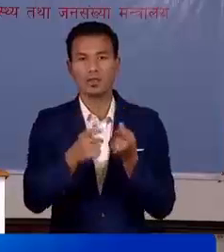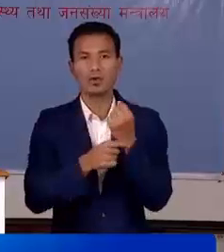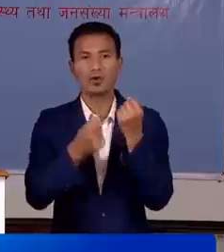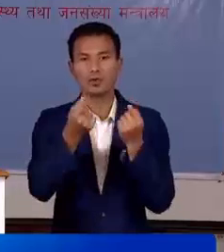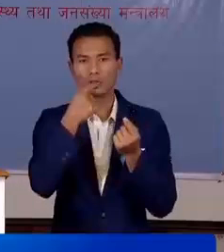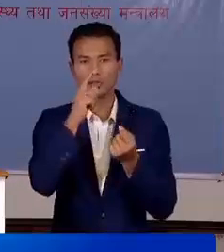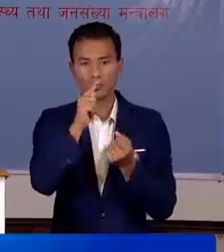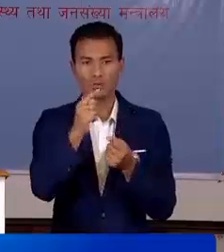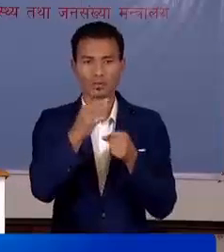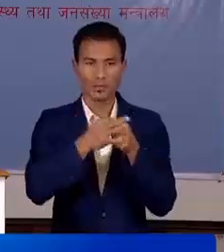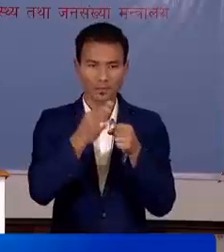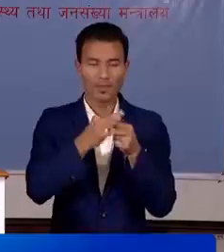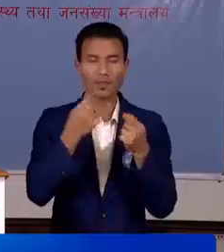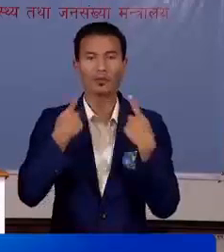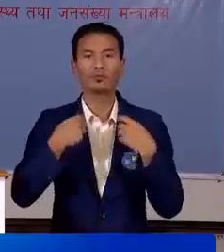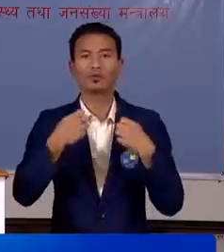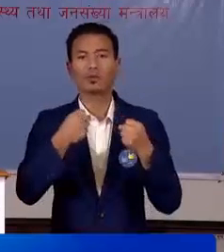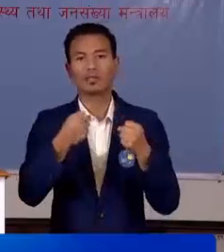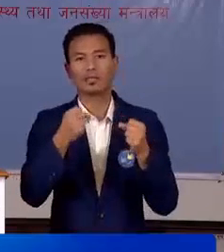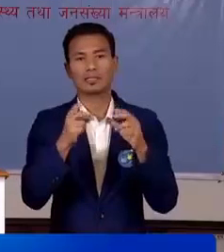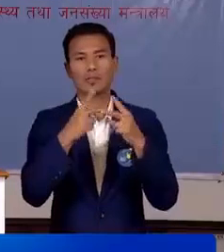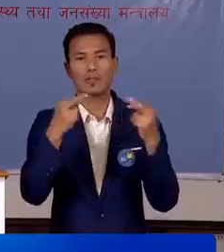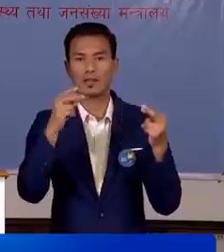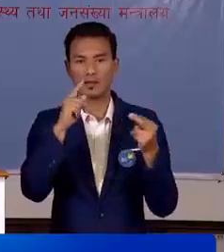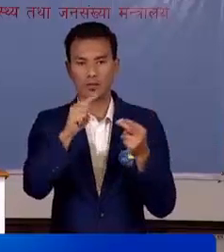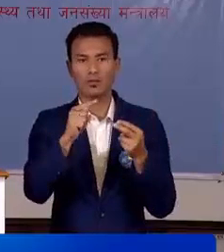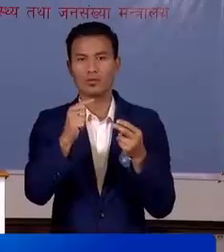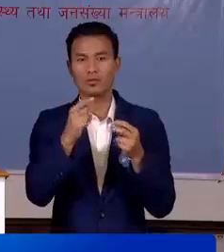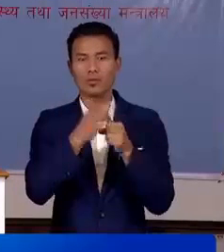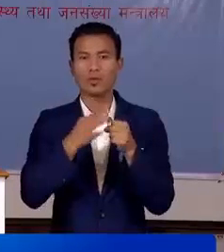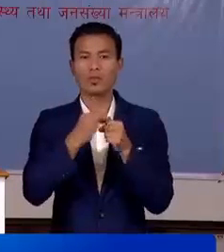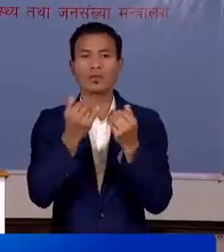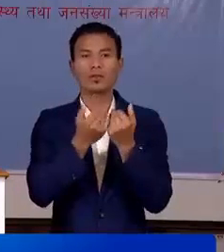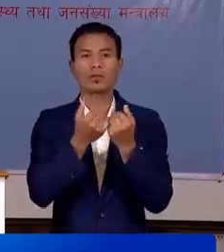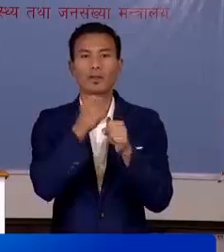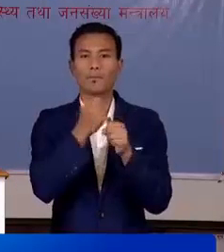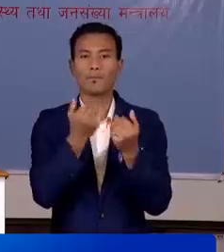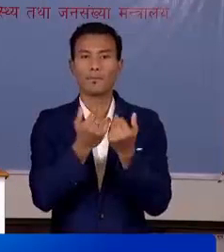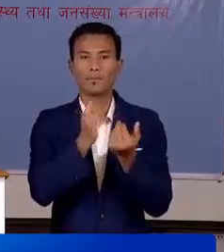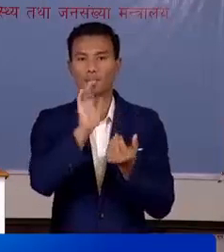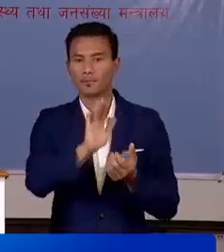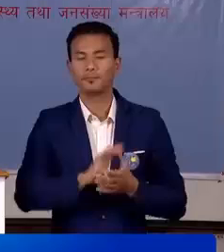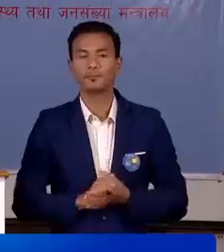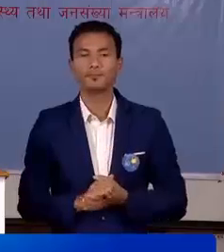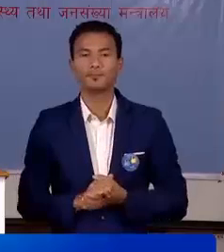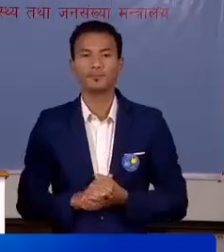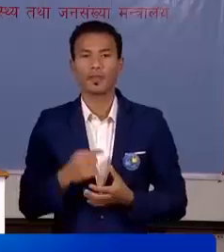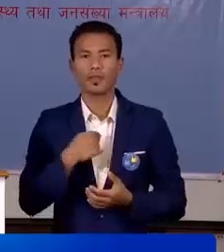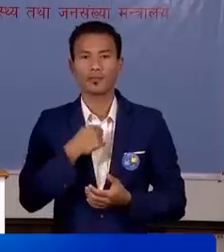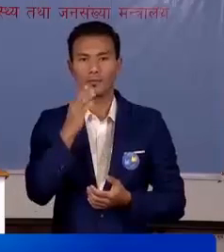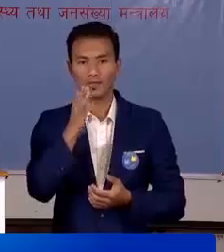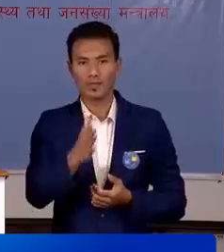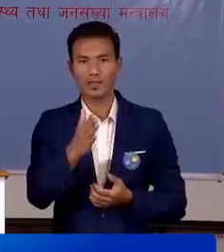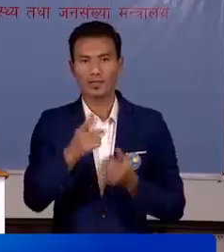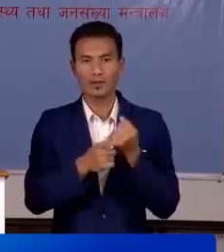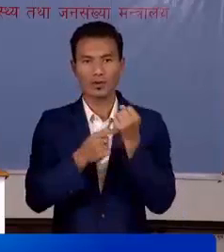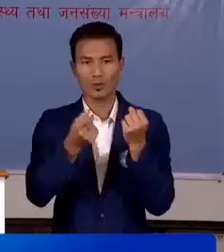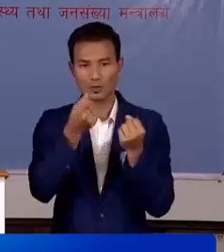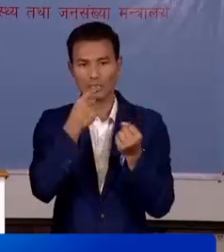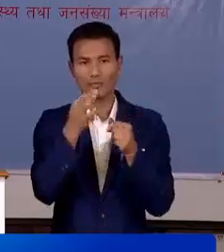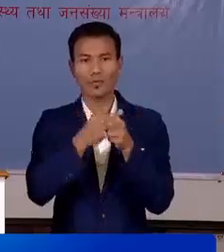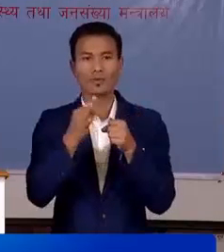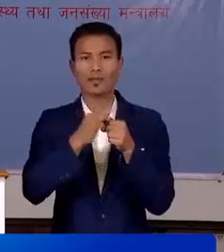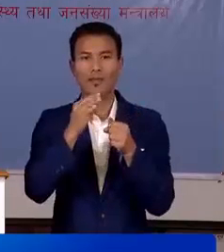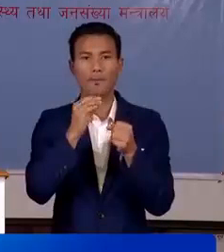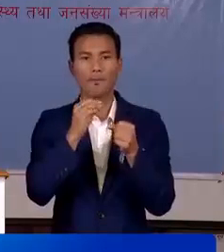उपलब्ता स्वास्ते सामगरी को उपलब्ता गरने कारे गरने करता सब मैं ले अउसदी ब्यस्ता वुवेई